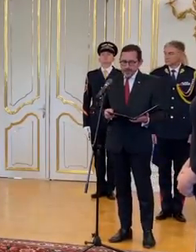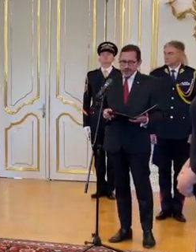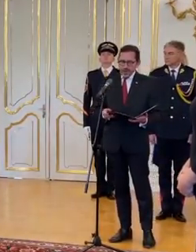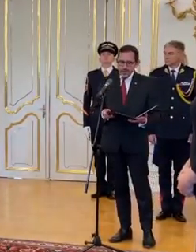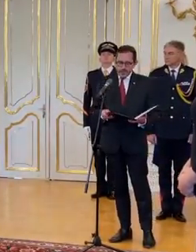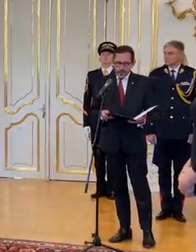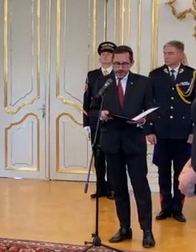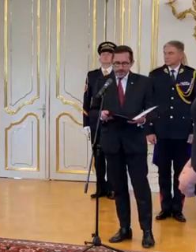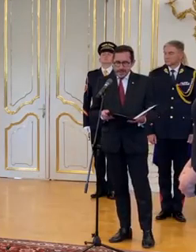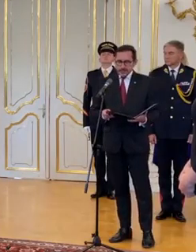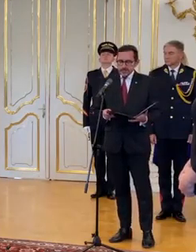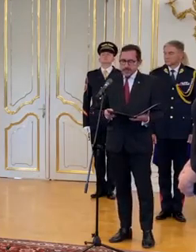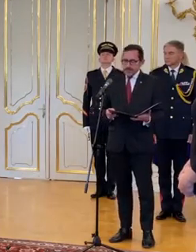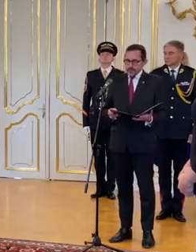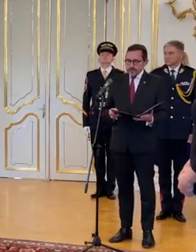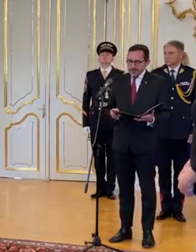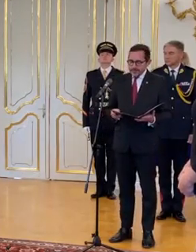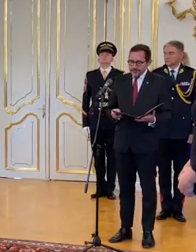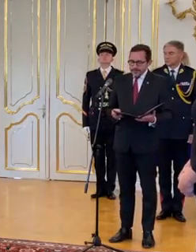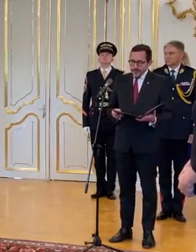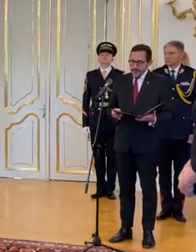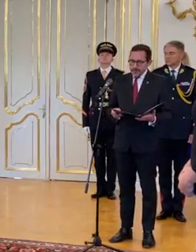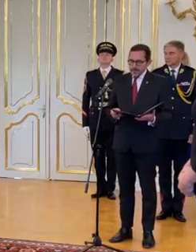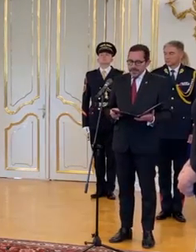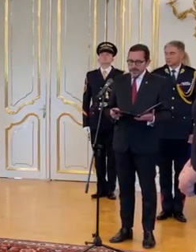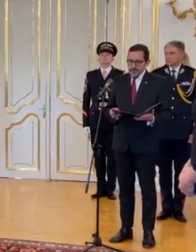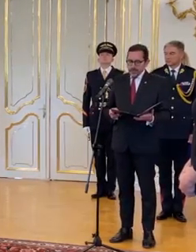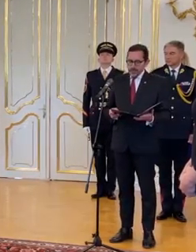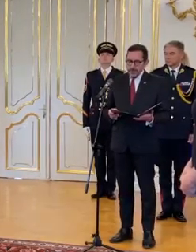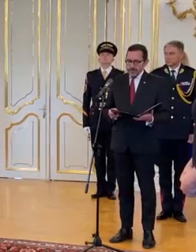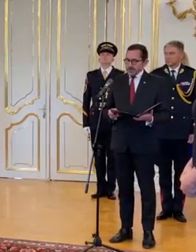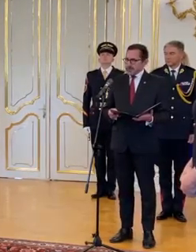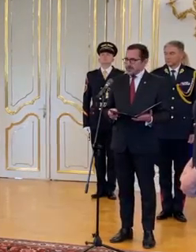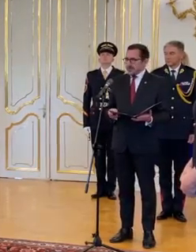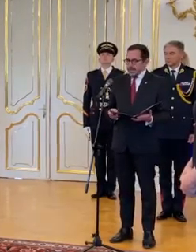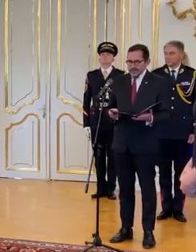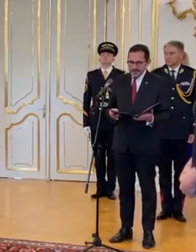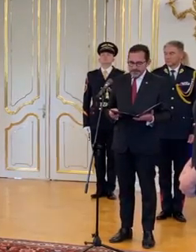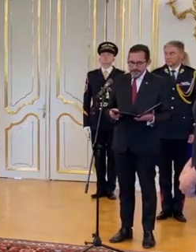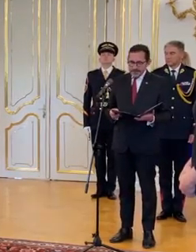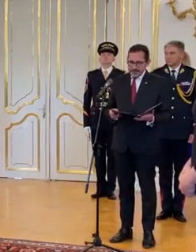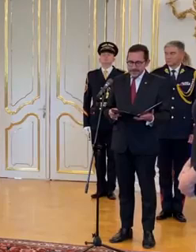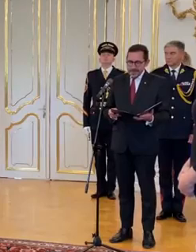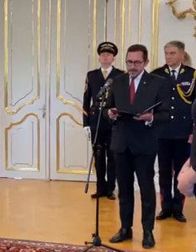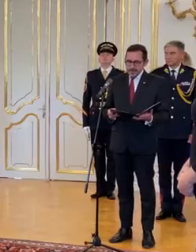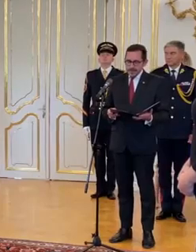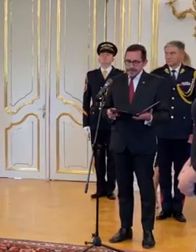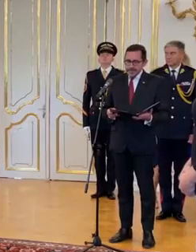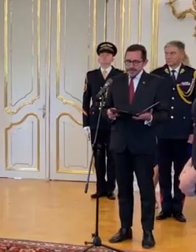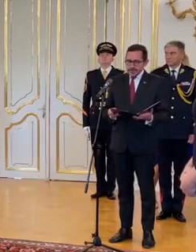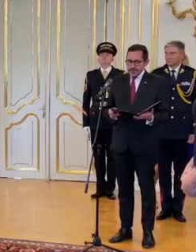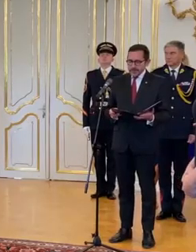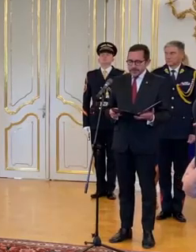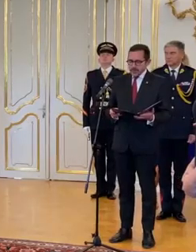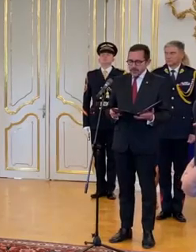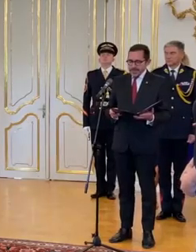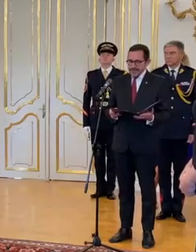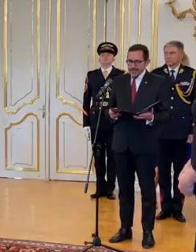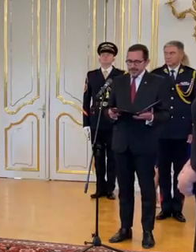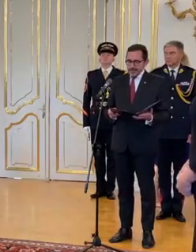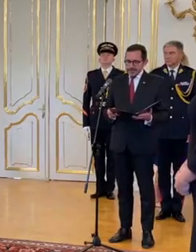V súlade s článkom 116 odsek 2 ústavy podal Ivan Korčok 5. septembra 2022 demisiu na